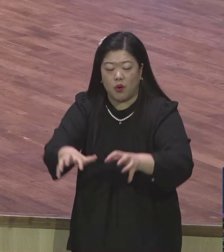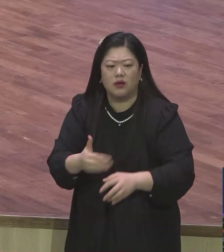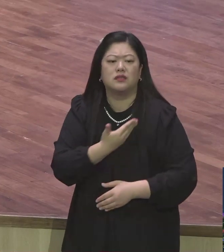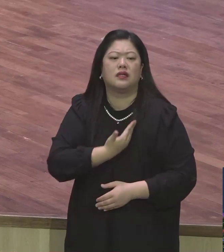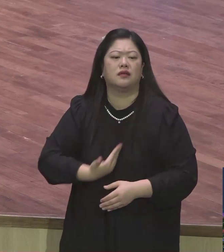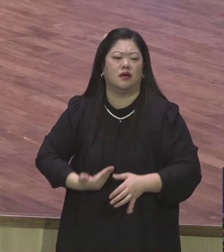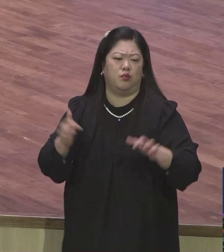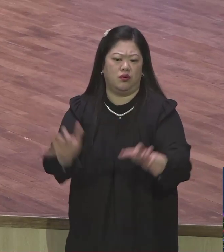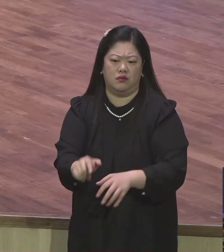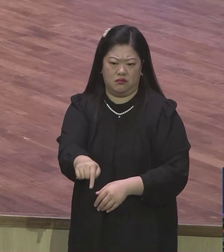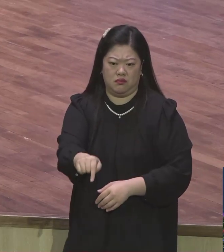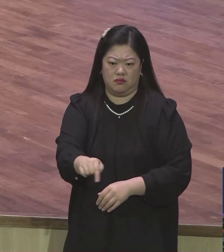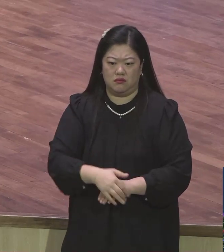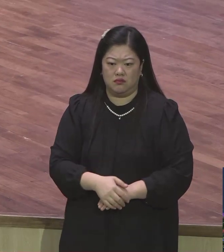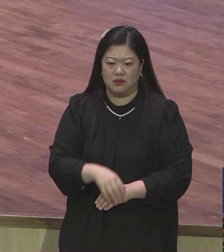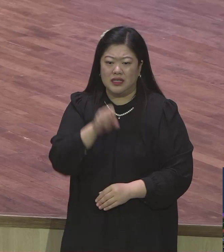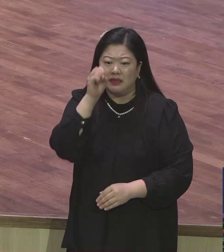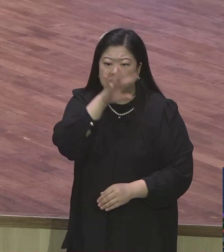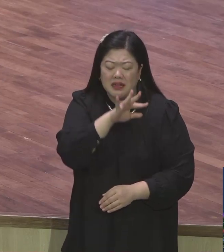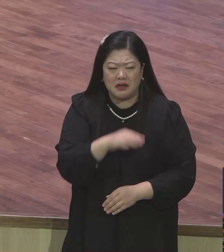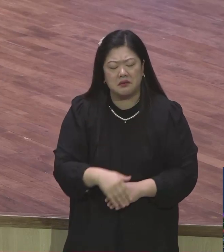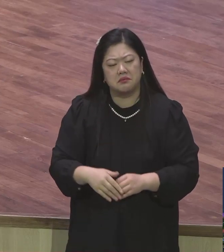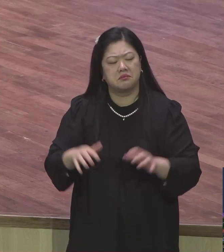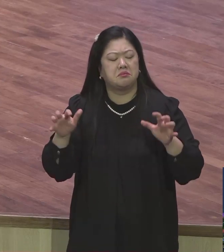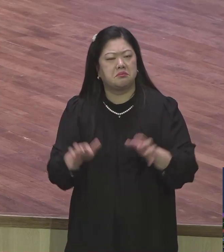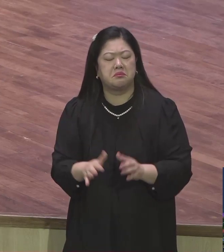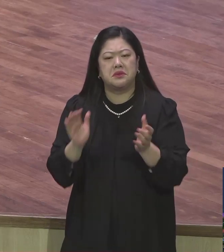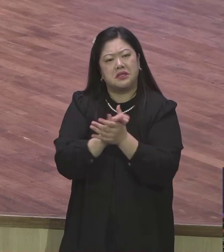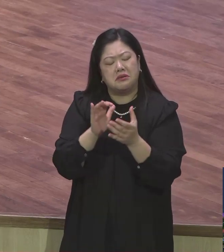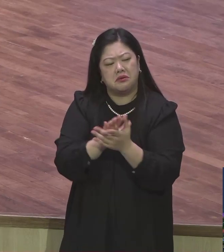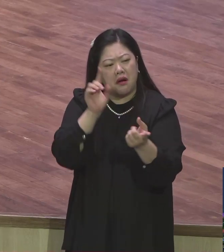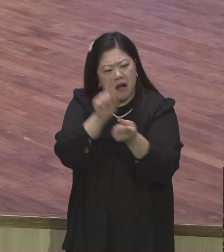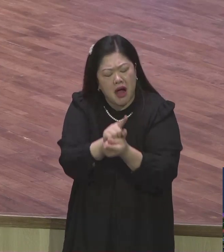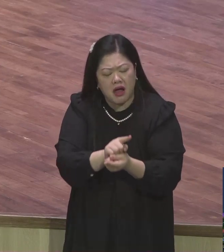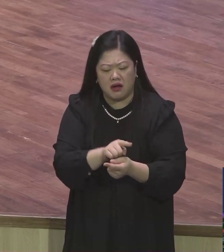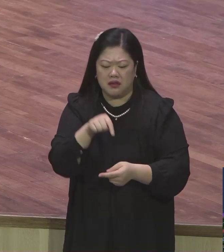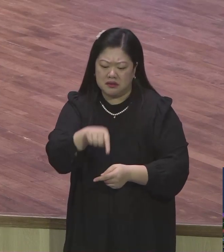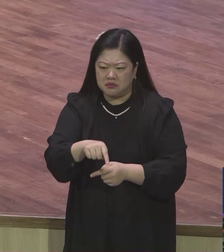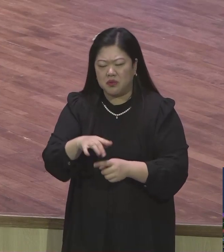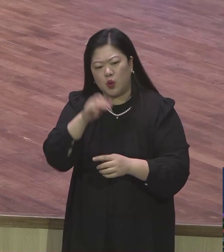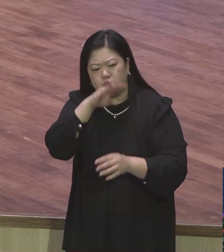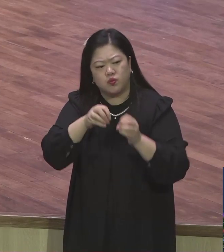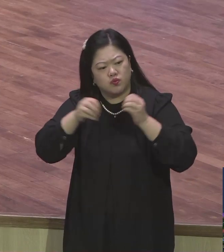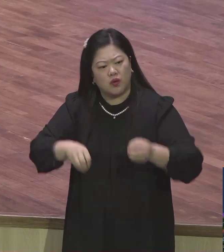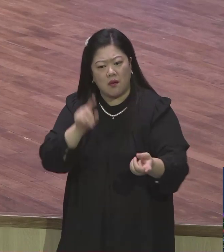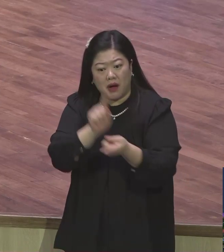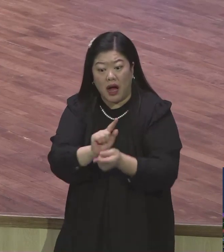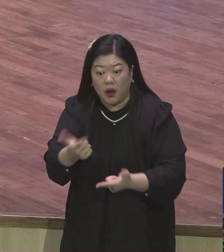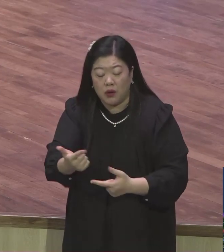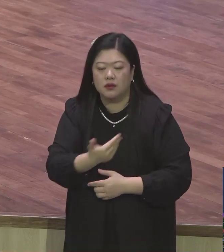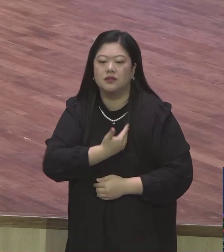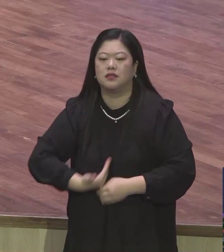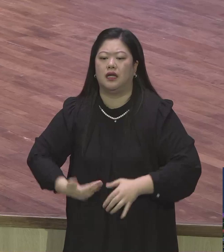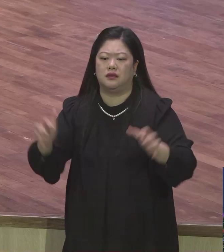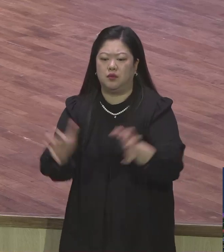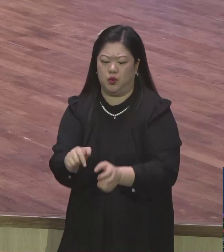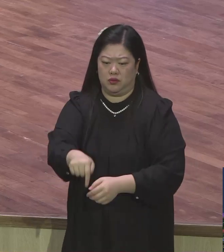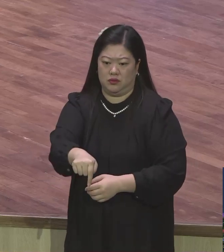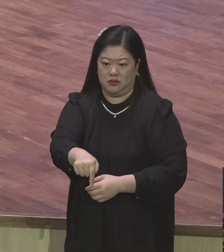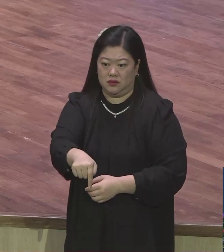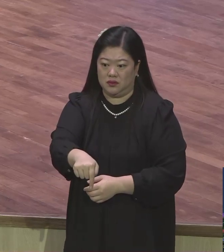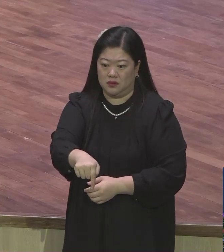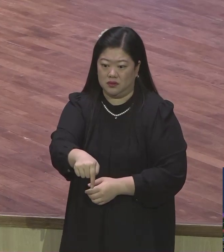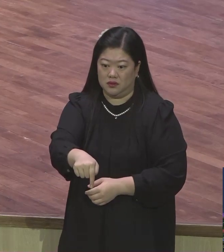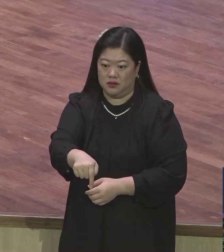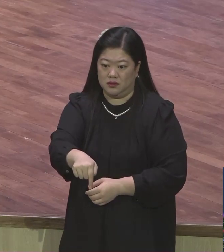교회는 교인 공동체 아니요. 이 교회는 제자 공동체라. 언약 잡은 제자, 훈련되어진 제자, 어디 가시든지